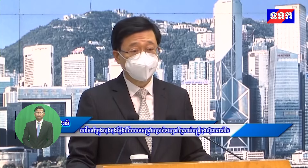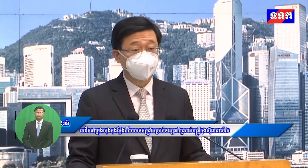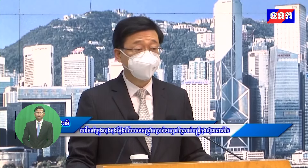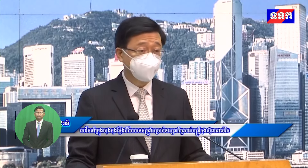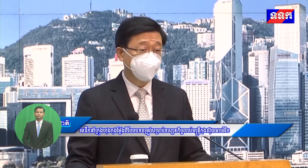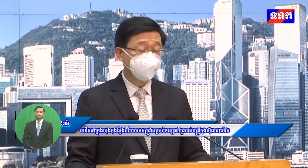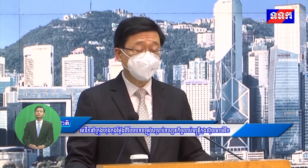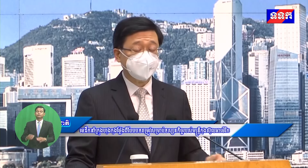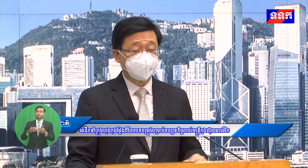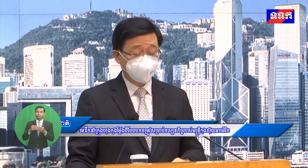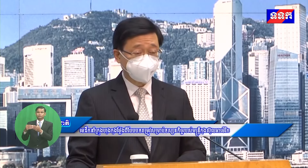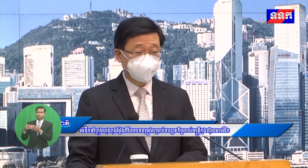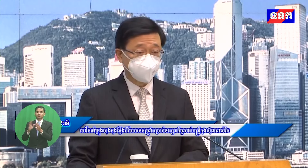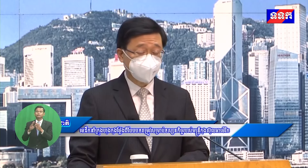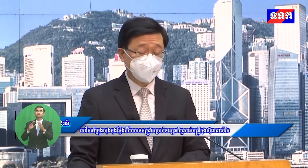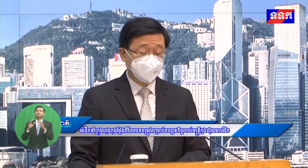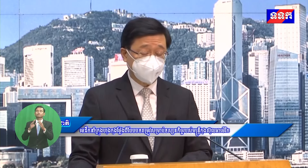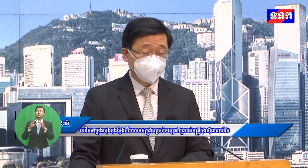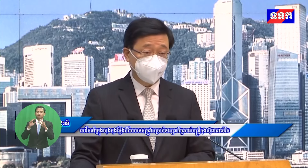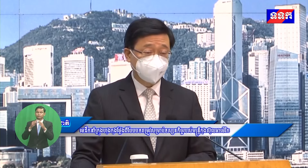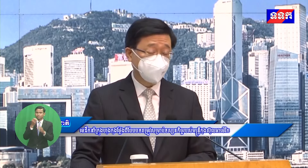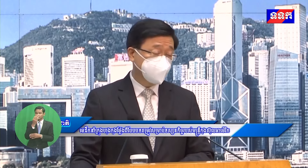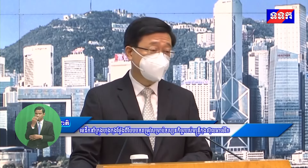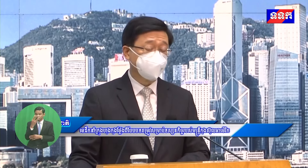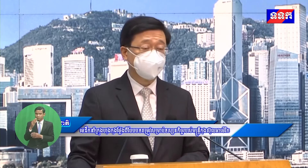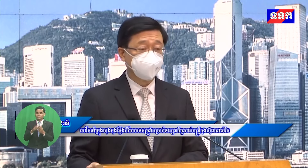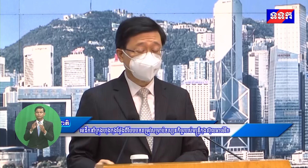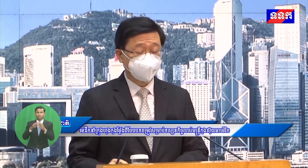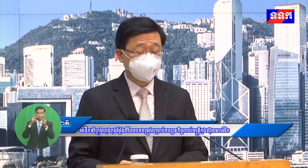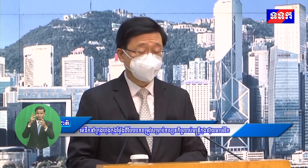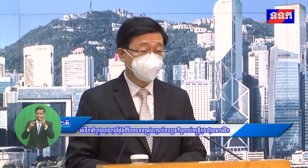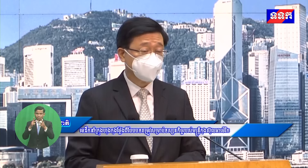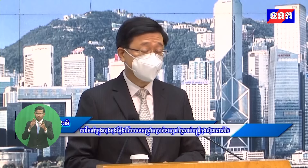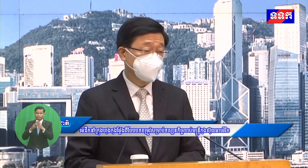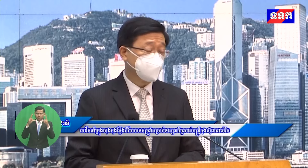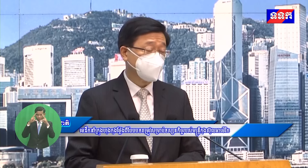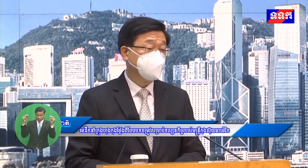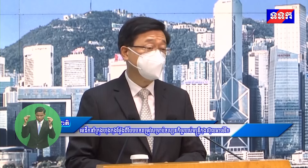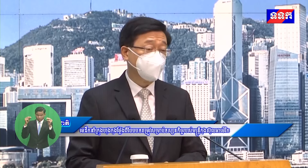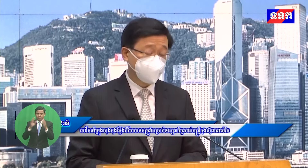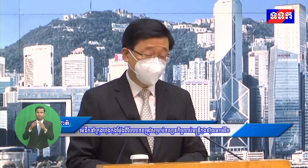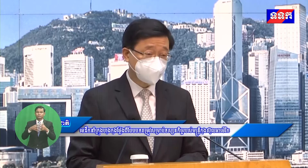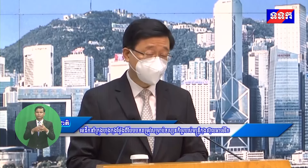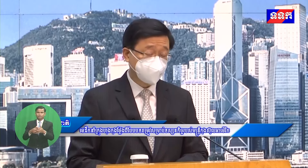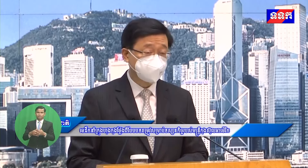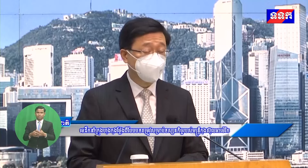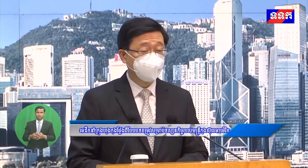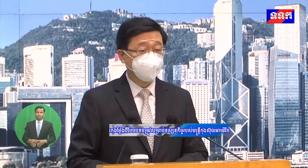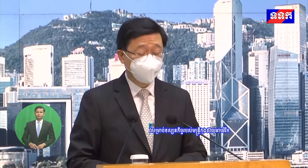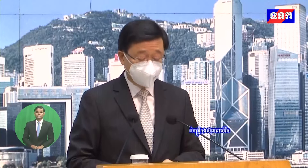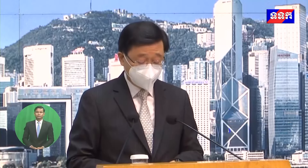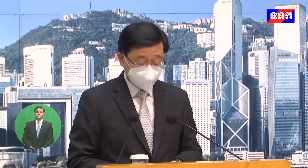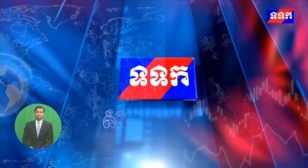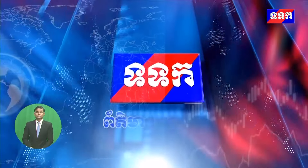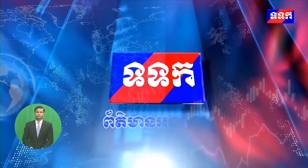នឹងមេដឹកនាំក្រុងហុងកុងថ្លែងពីបែបបទតម្រូវការសម្រាប់ទស្សនកិច្ចរបស់មន្ត្រីកុងស៊ុលអាមេរិក